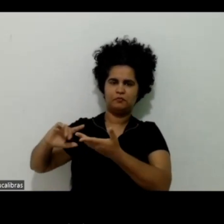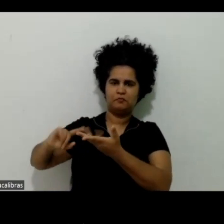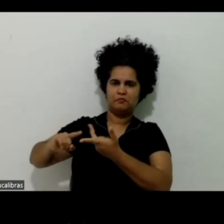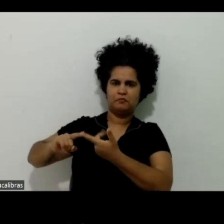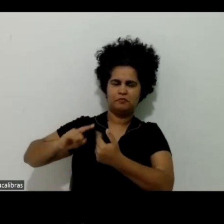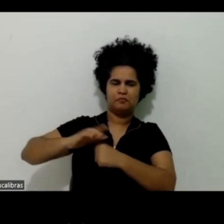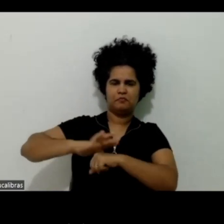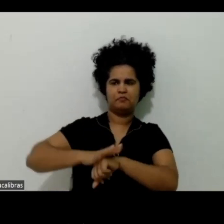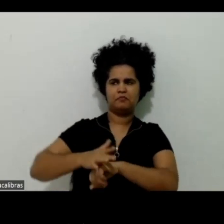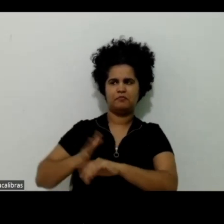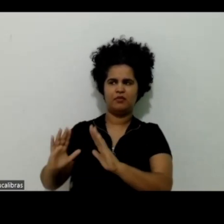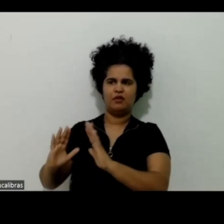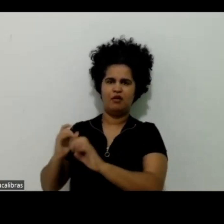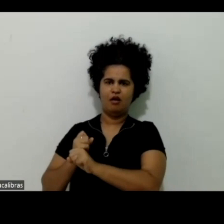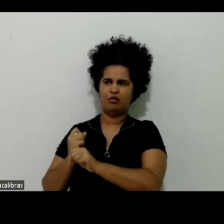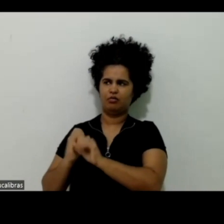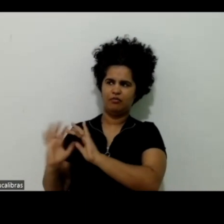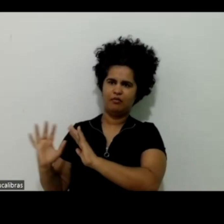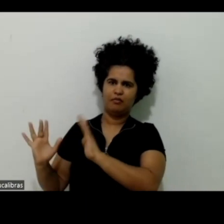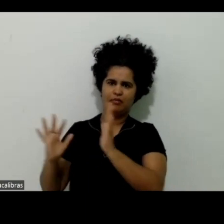humanos cometidos por assistentes sociais.